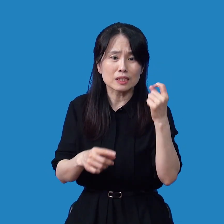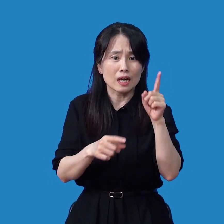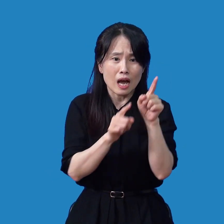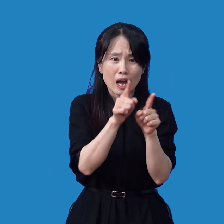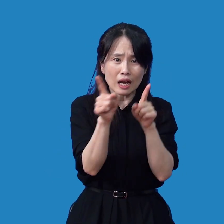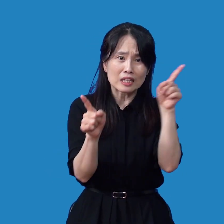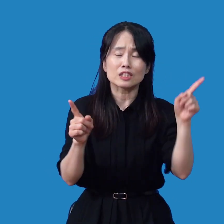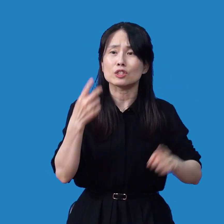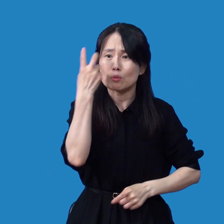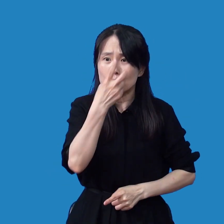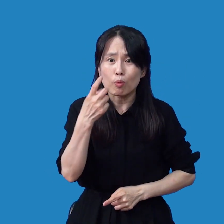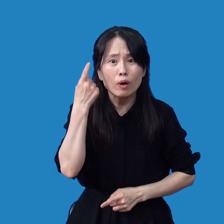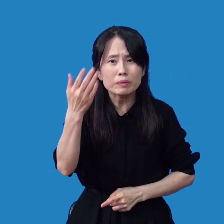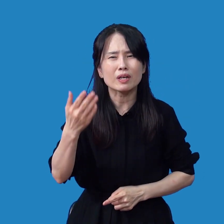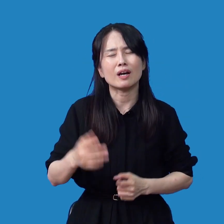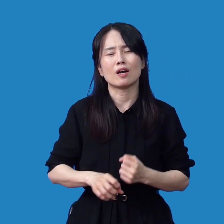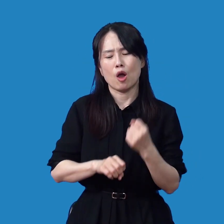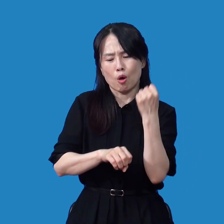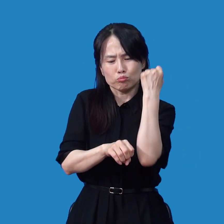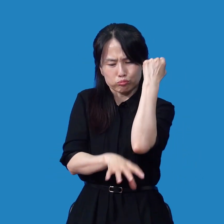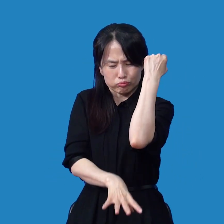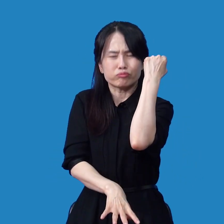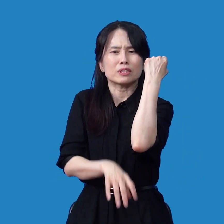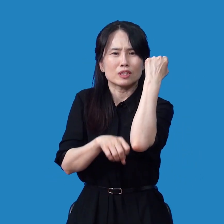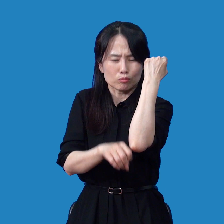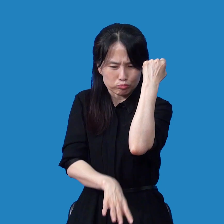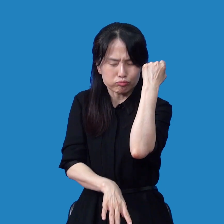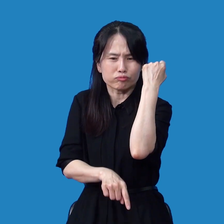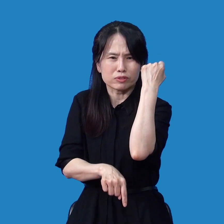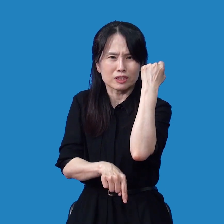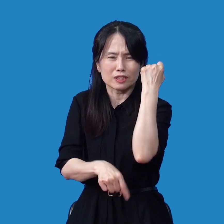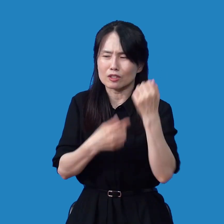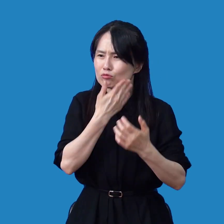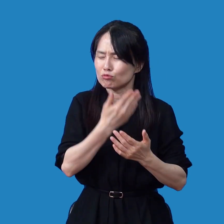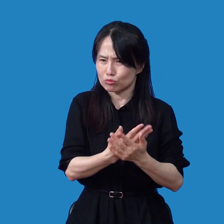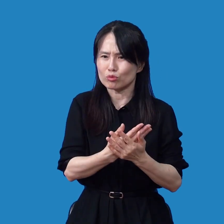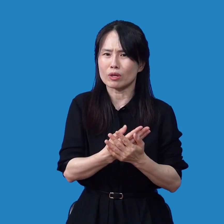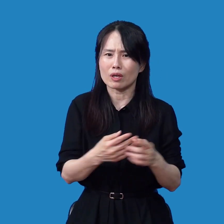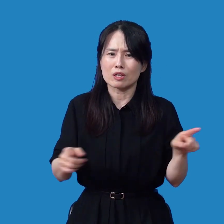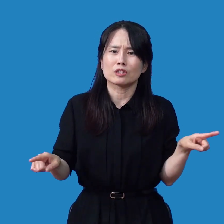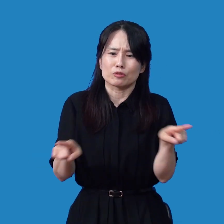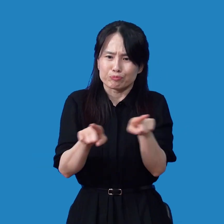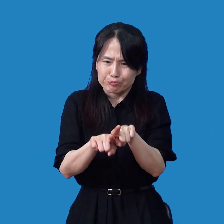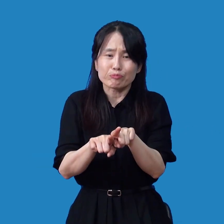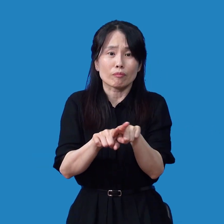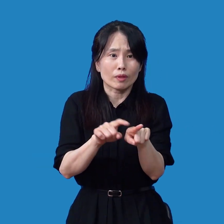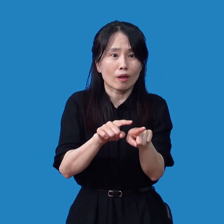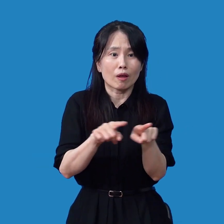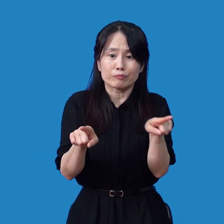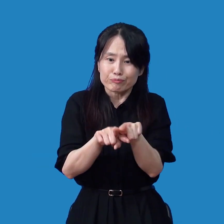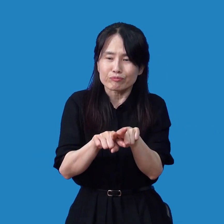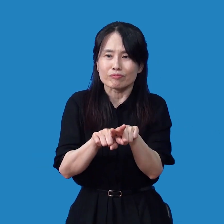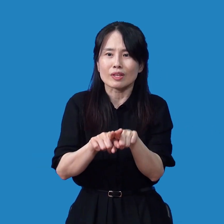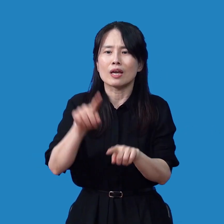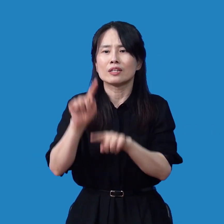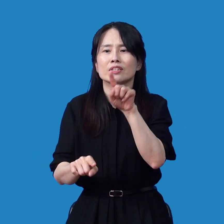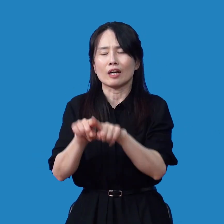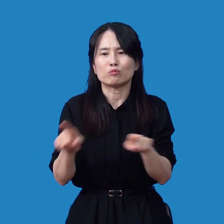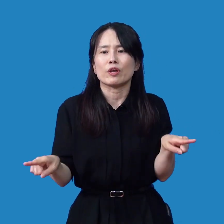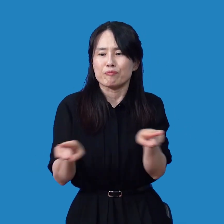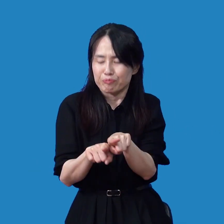가지를 보존하는 것이지요. 젖붙임 받은 그 가지는 나무에 딱 붙어 있기만 하면